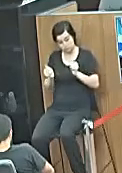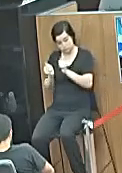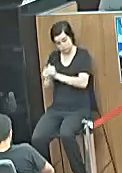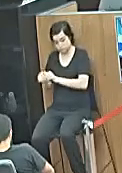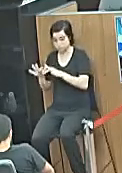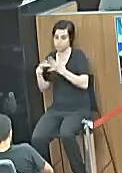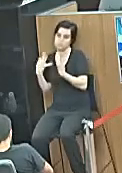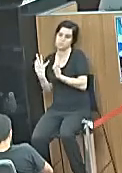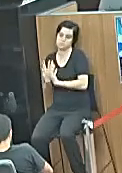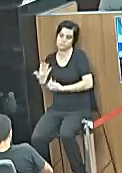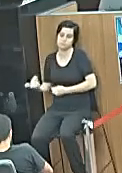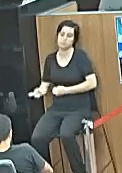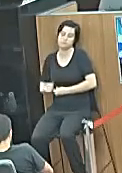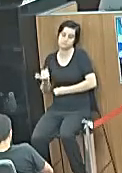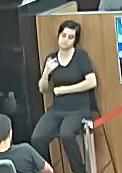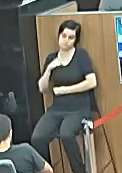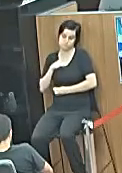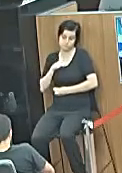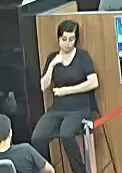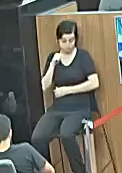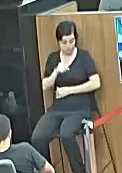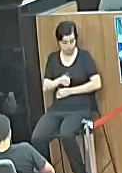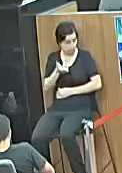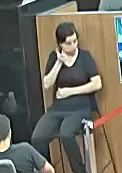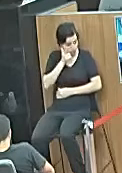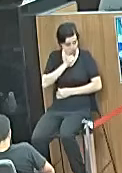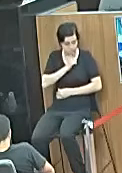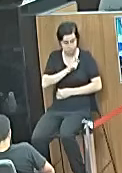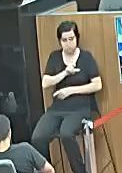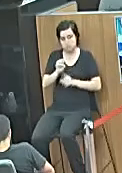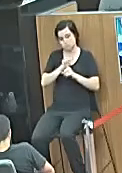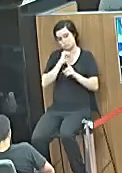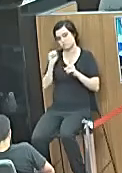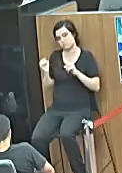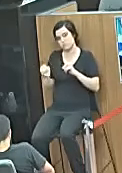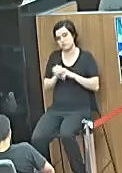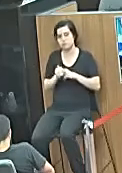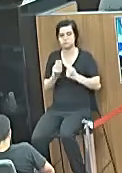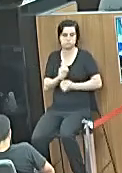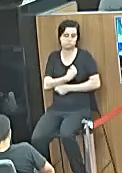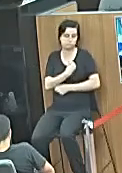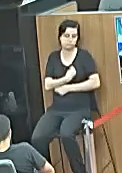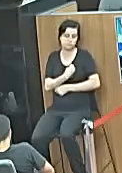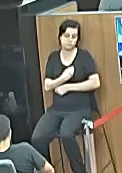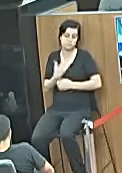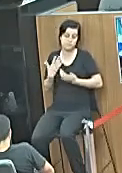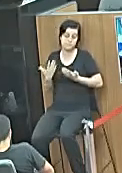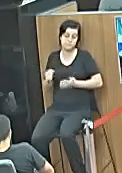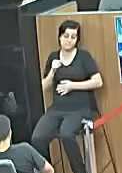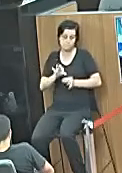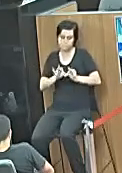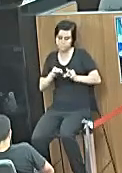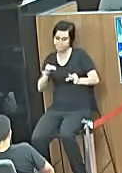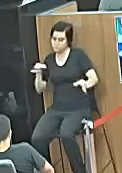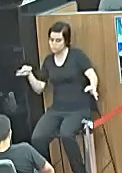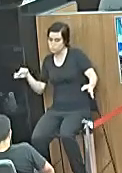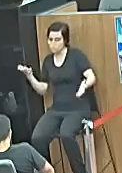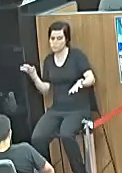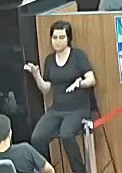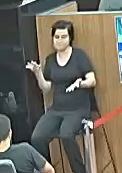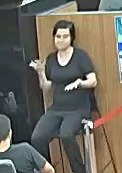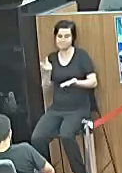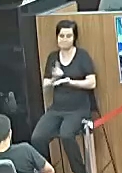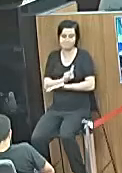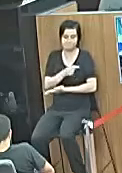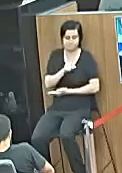isso é fundamental para o processo social não é sócio educativo e é essa distância muitas vezes faz com